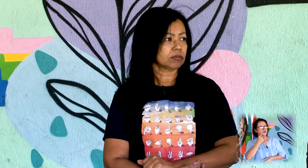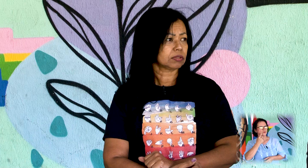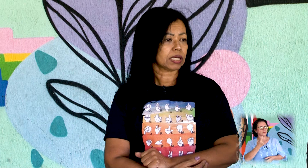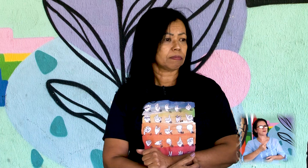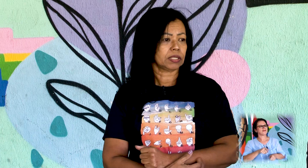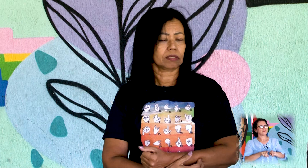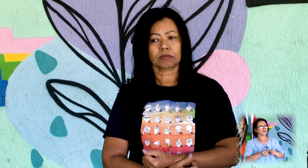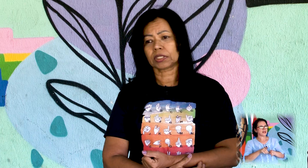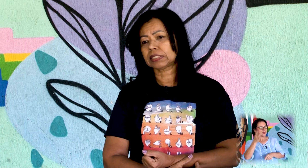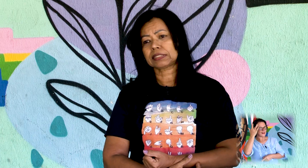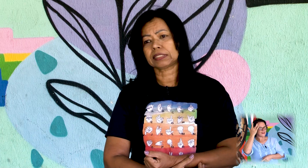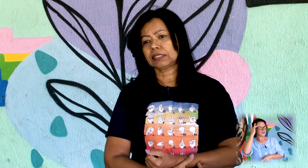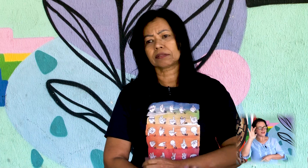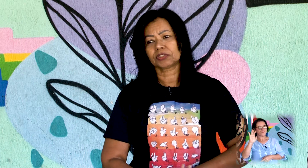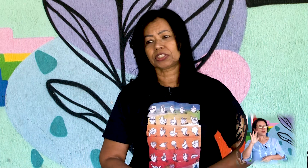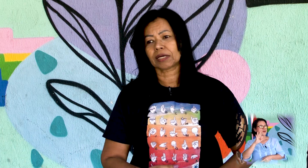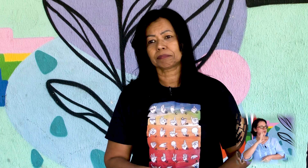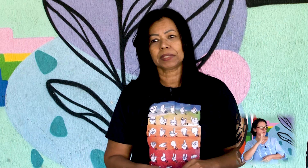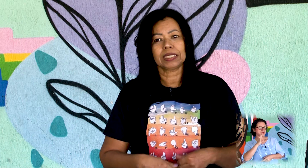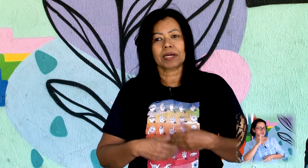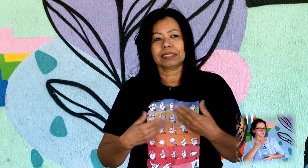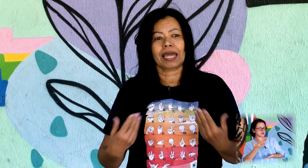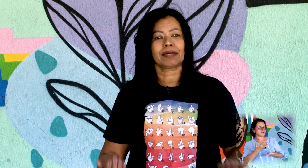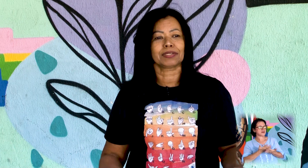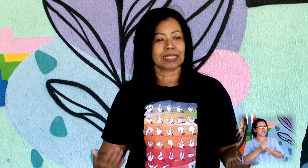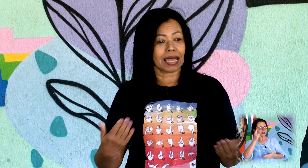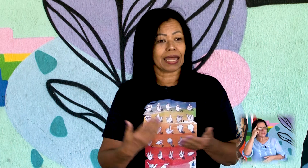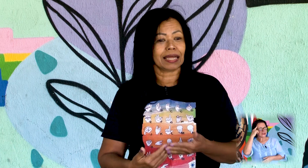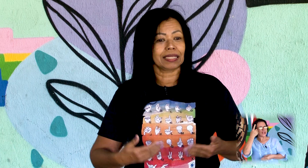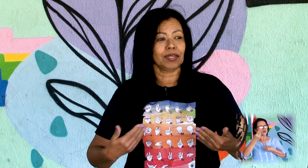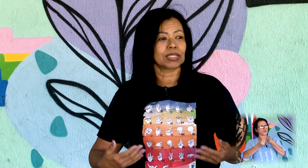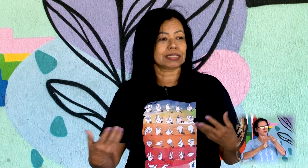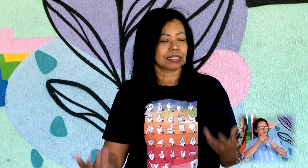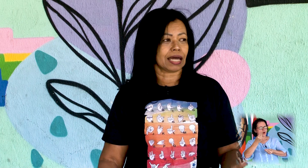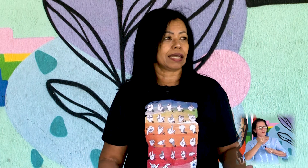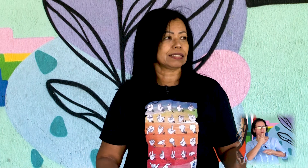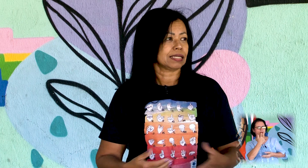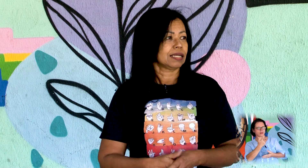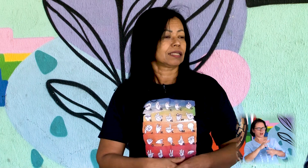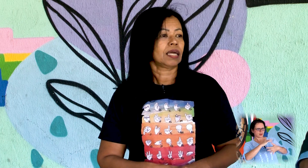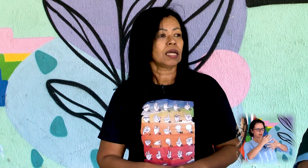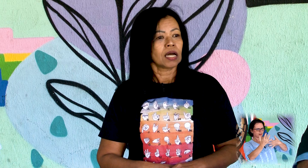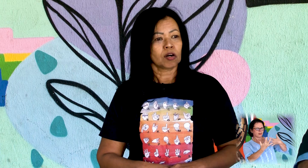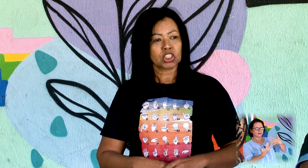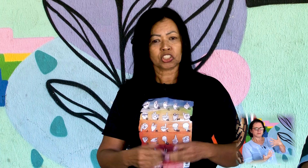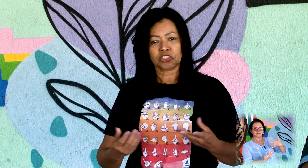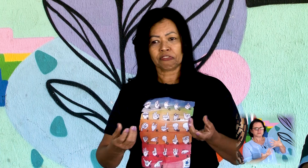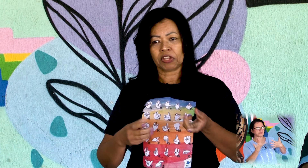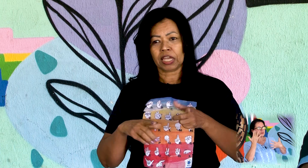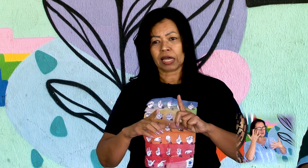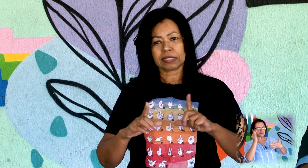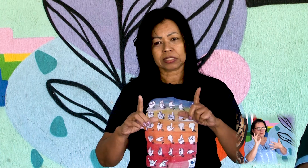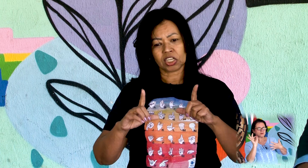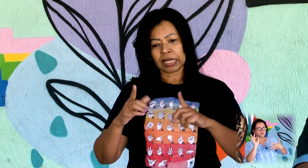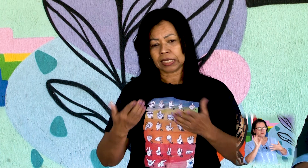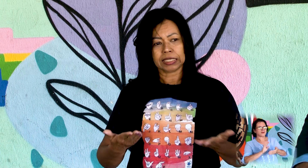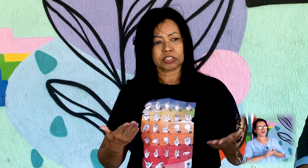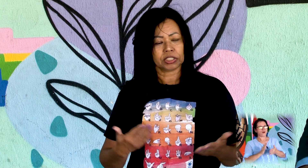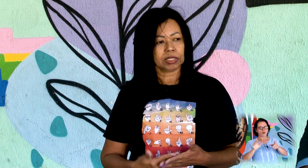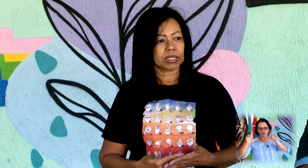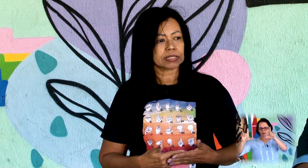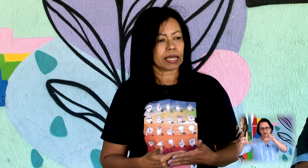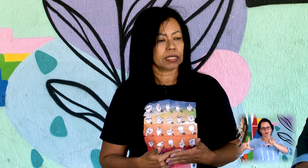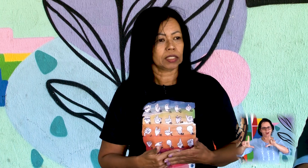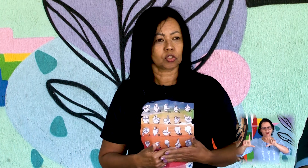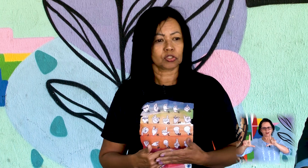então eu não sabia, não conhecia, não tinha a mínima ideia do que era a língua de sinais, né? Hoje a gente vê as janelinhas